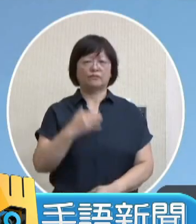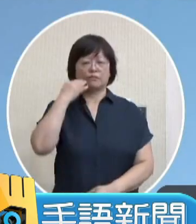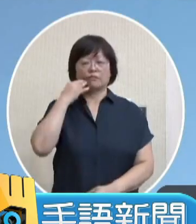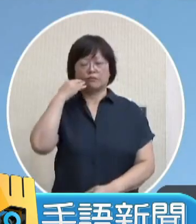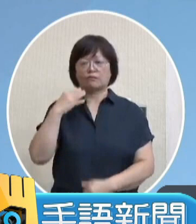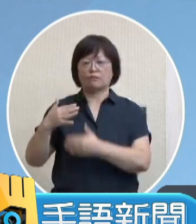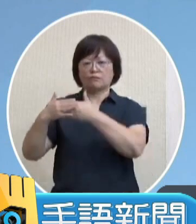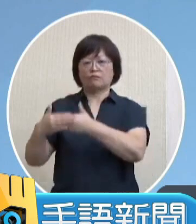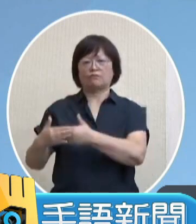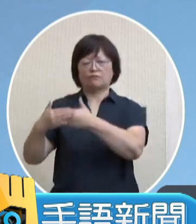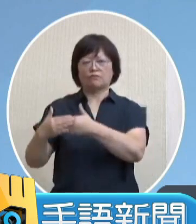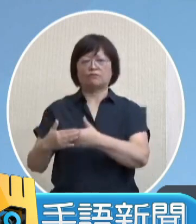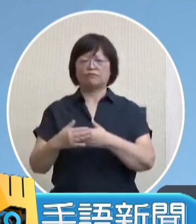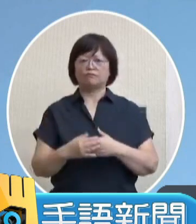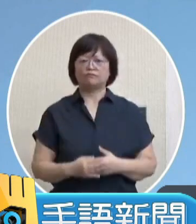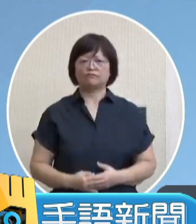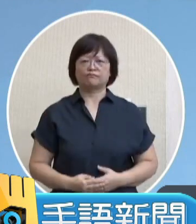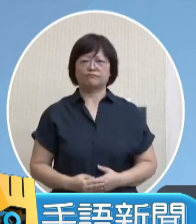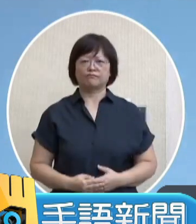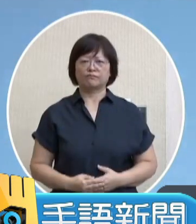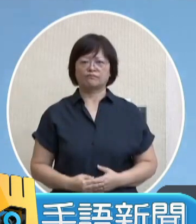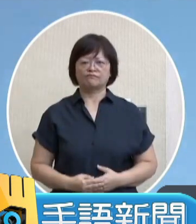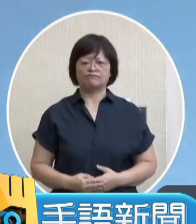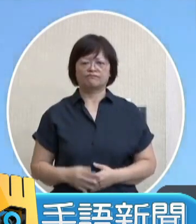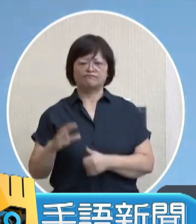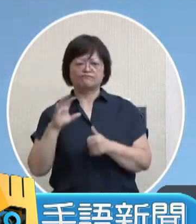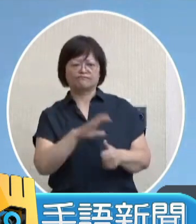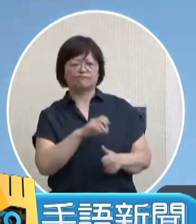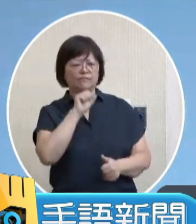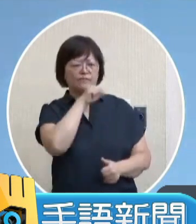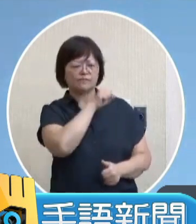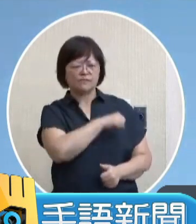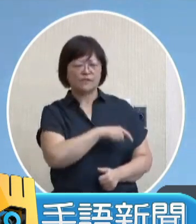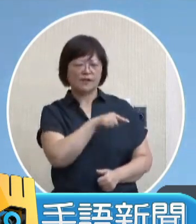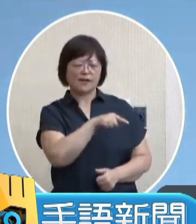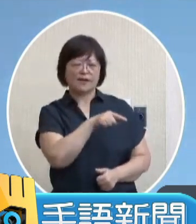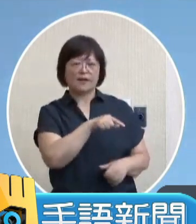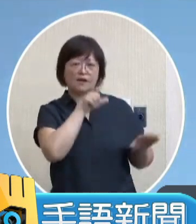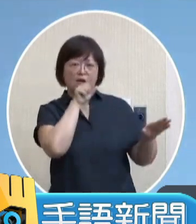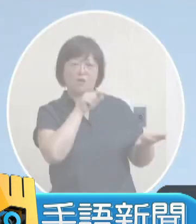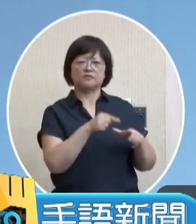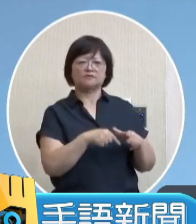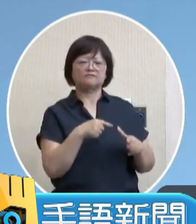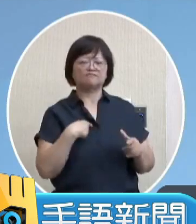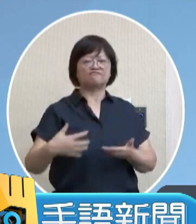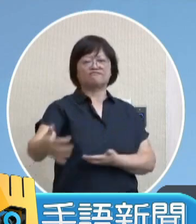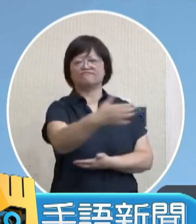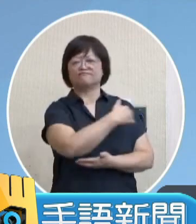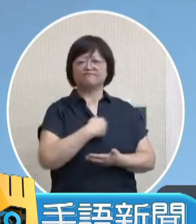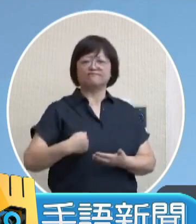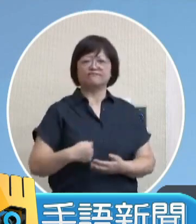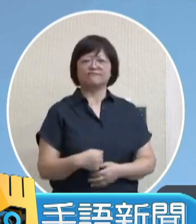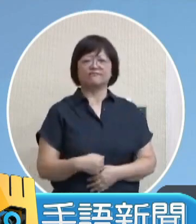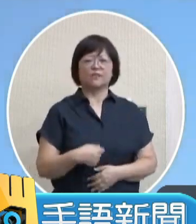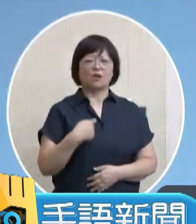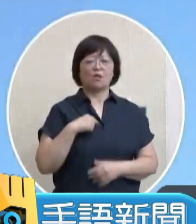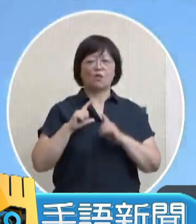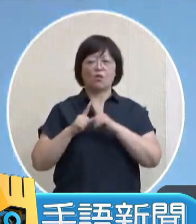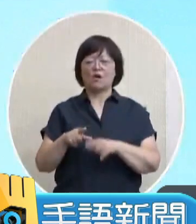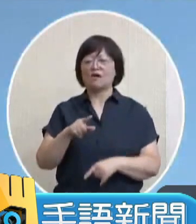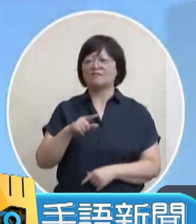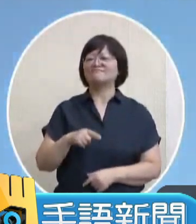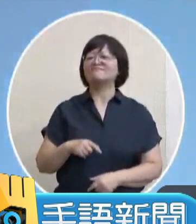权要说你不听我的话，我把你鸿海财产没收，我说 yes